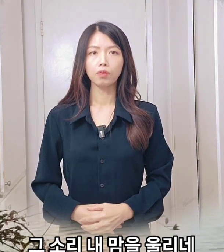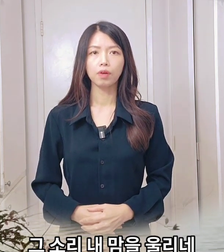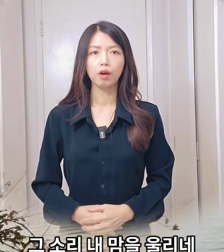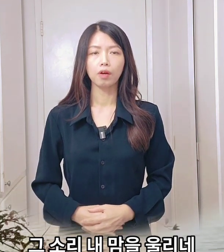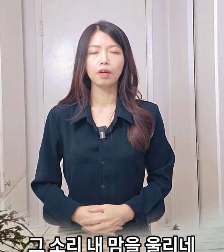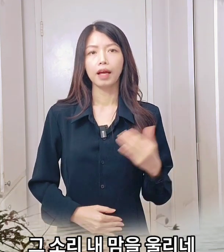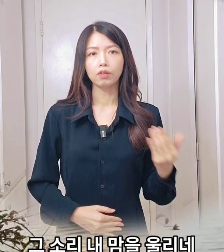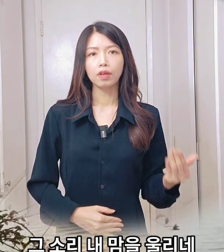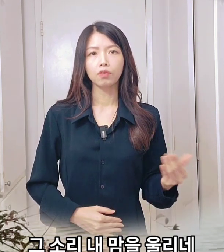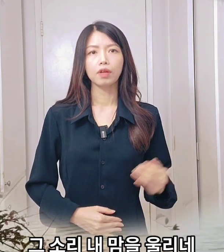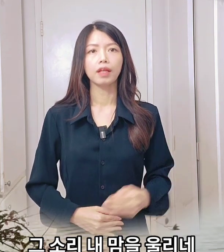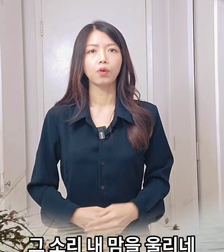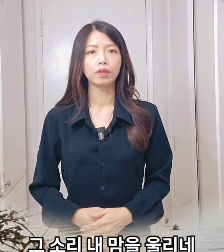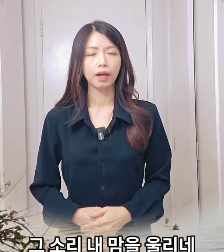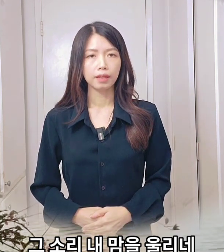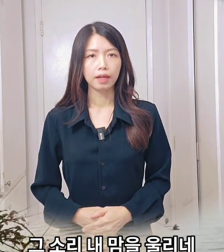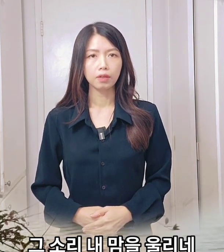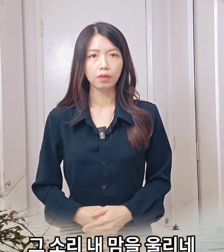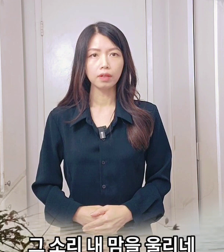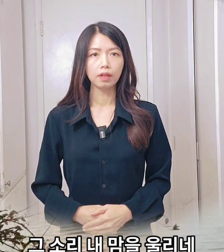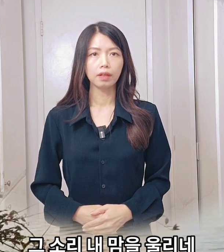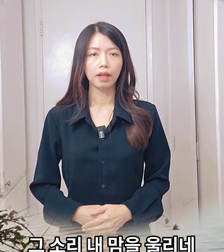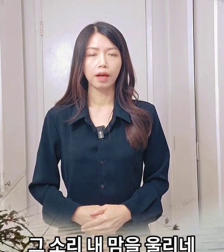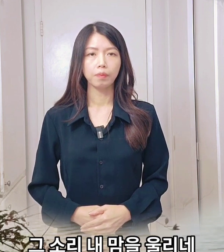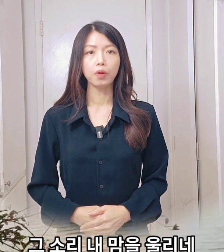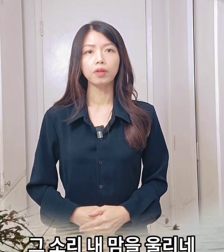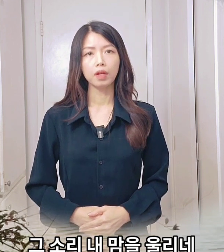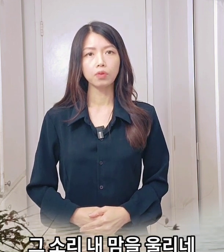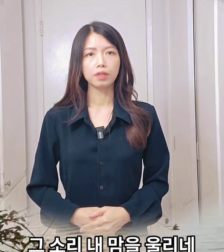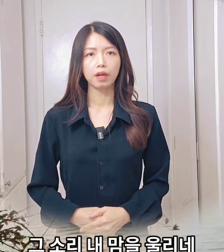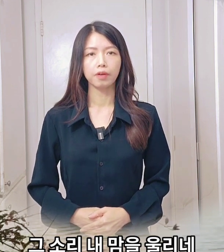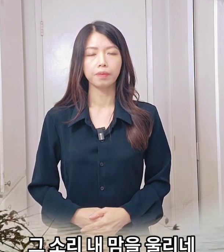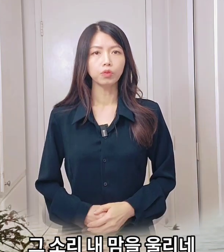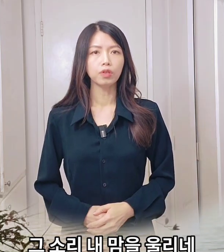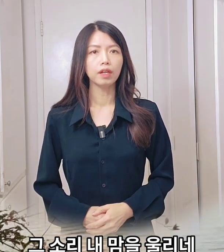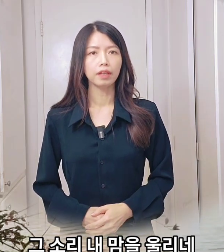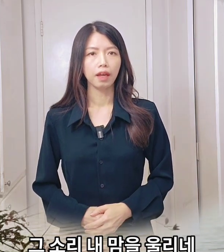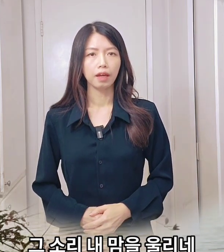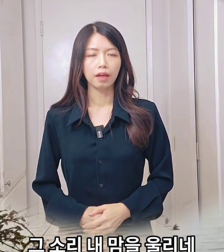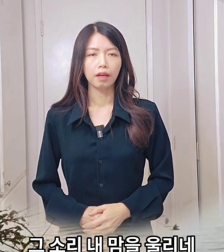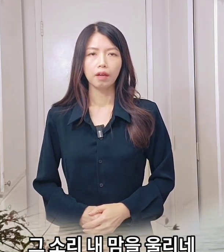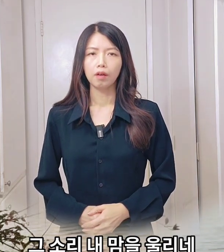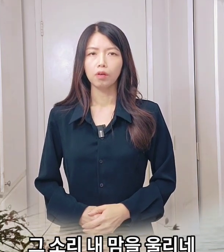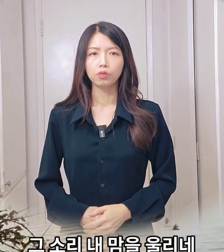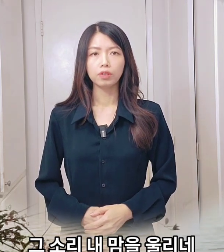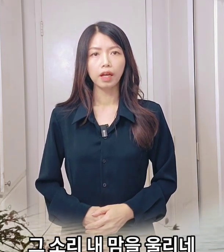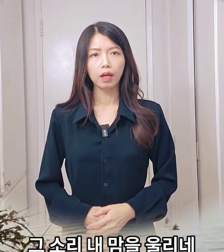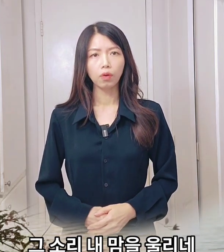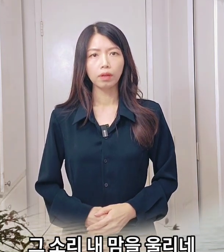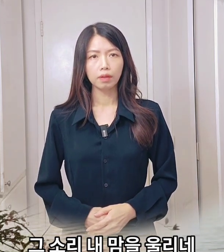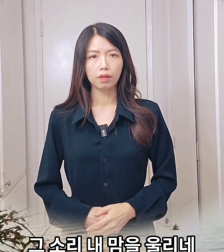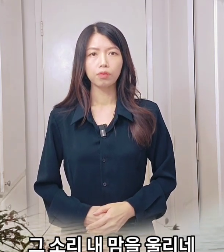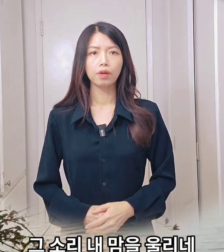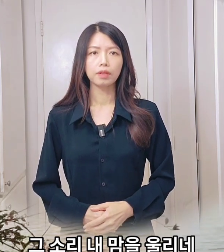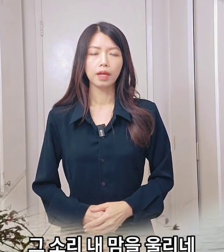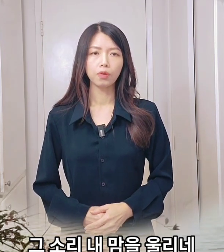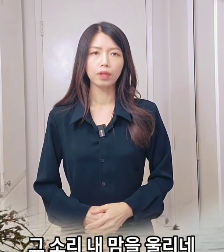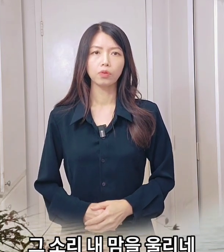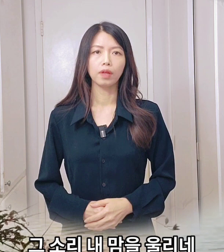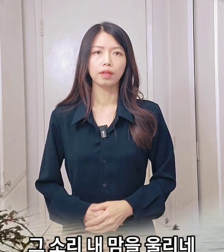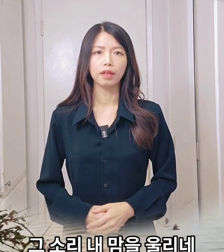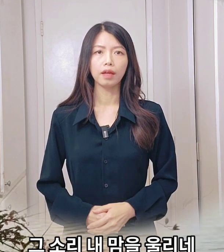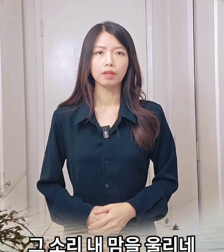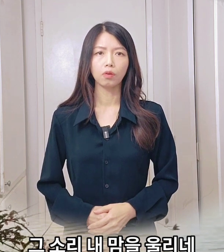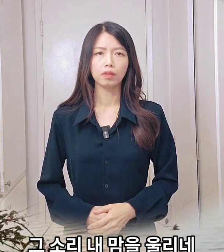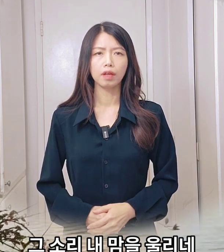생략을 했고요. 나중에 뒤에 나오는 가사에서는 다 표현을 해줬어요. 울리네. 울다라고 하는 뜻의 수어를